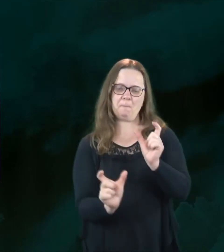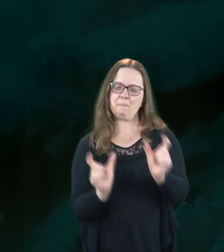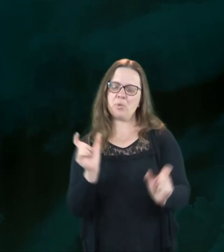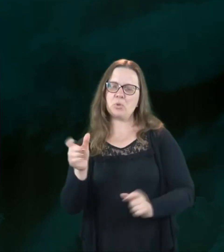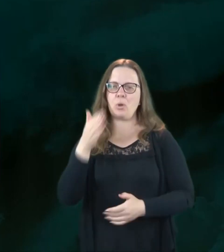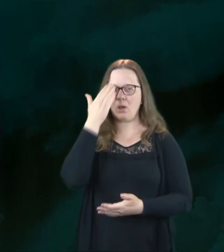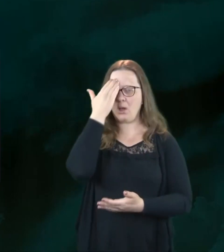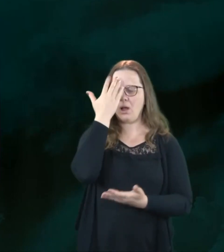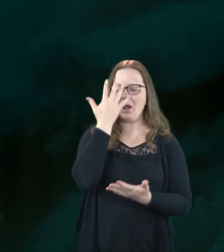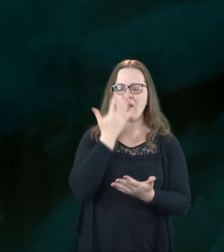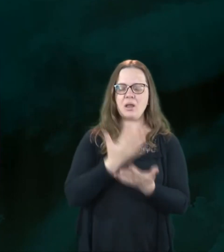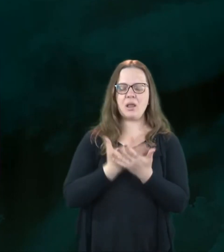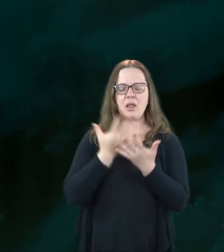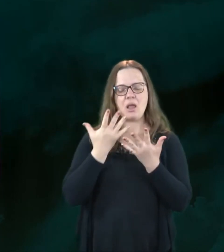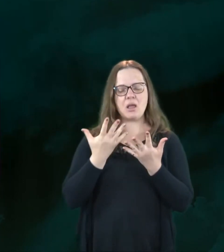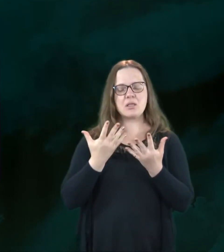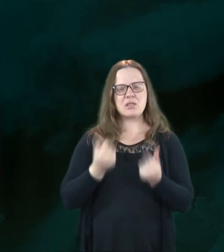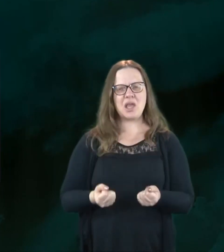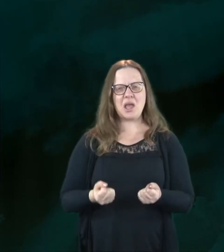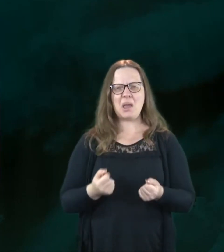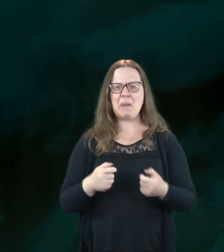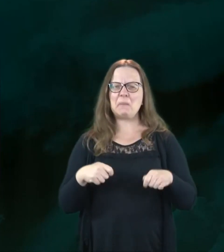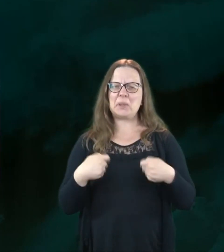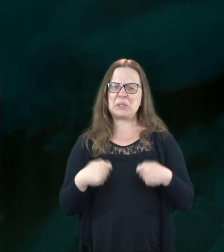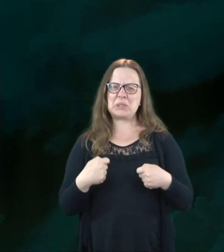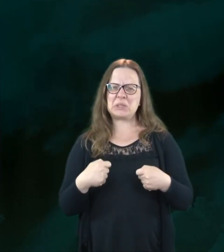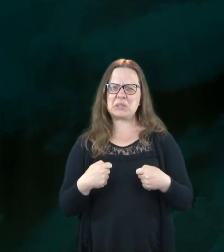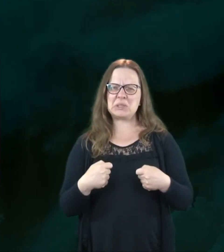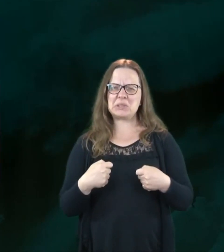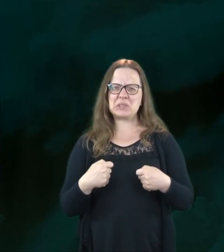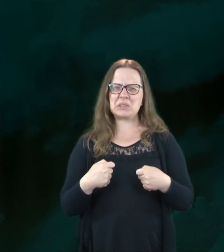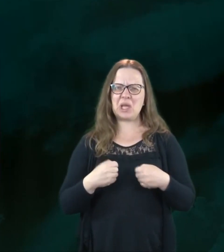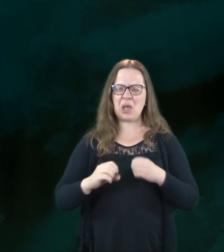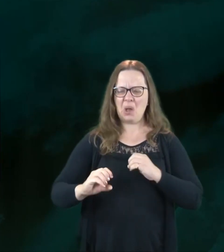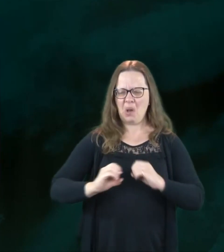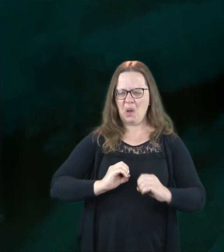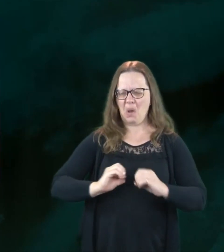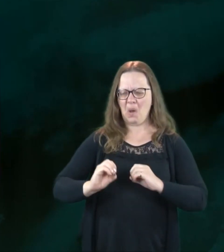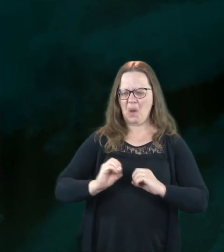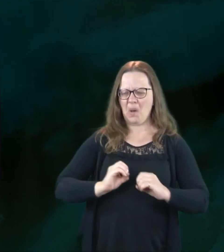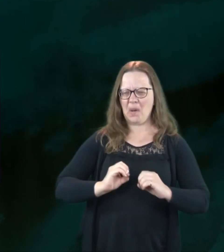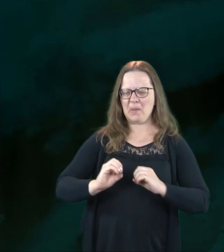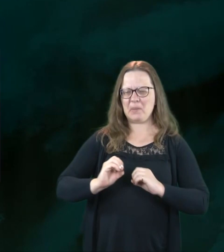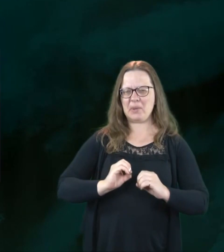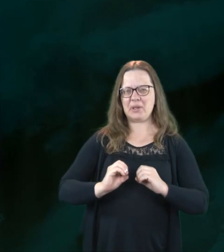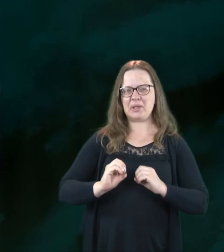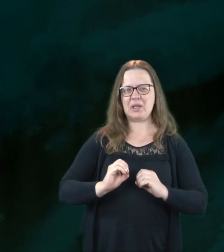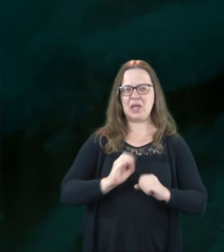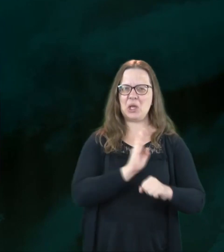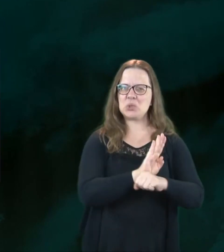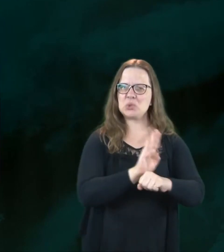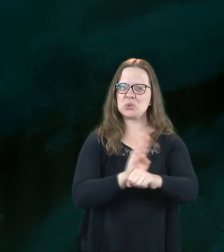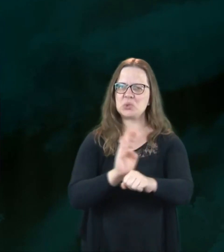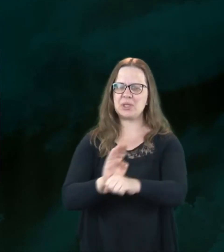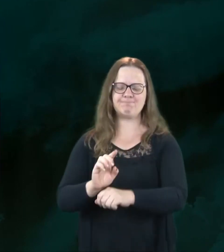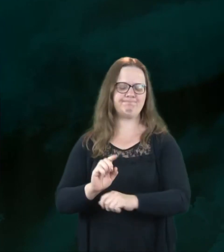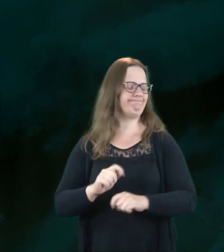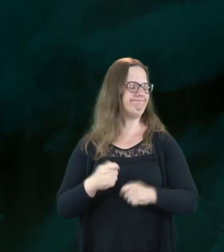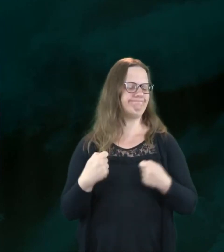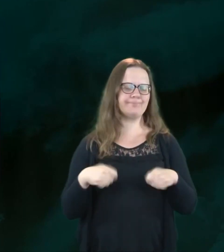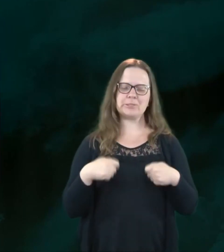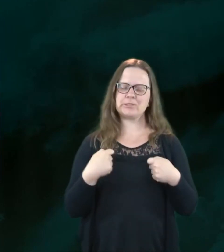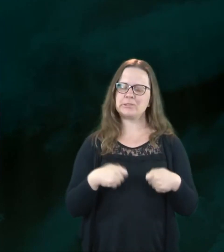não precisa fazer muitas obras de caridade, boas obras. Basta crer. O fim da